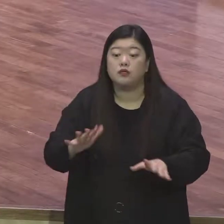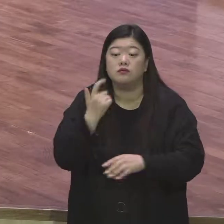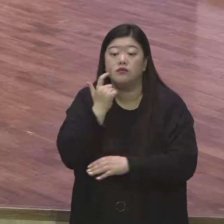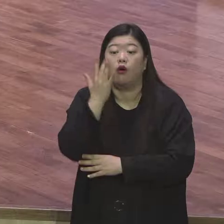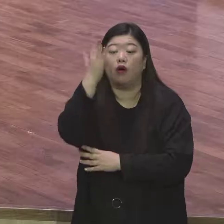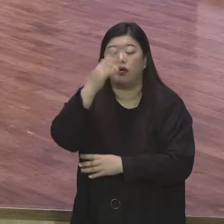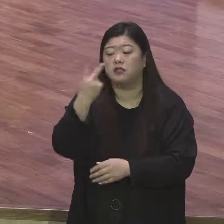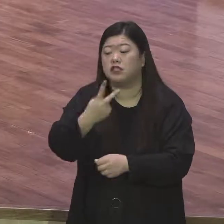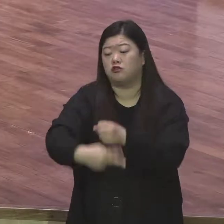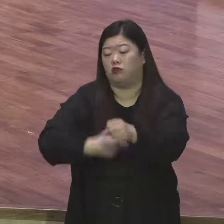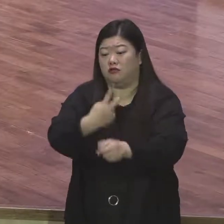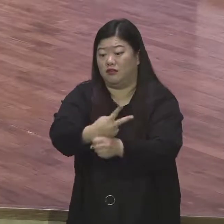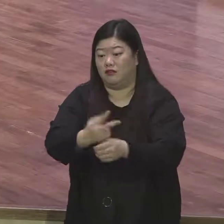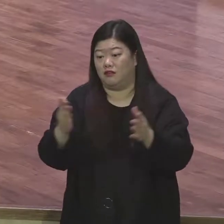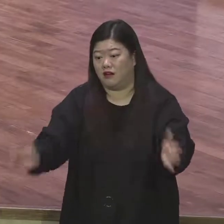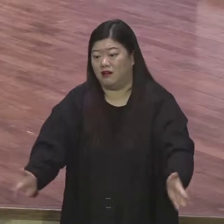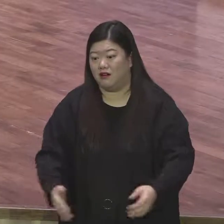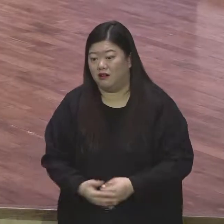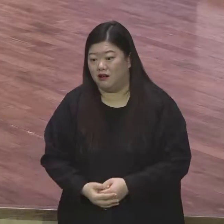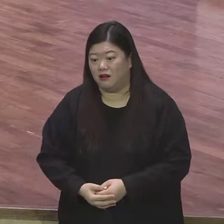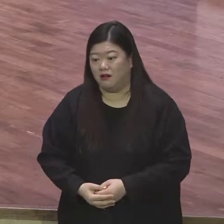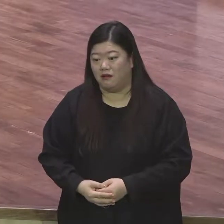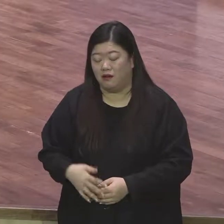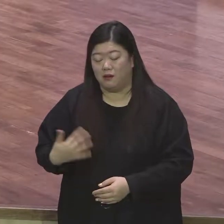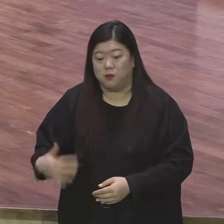자랑스러워요. 얼마나 영광스러워요.